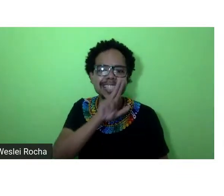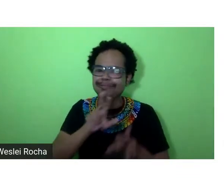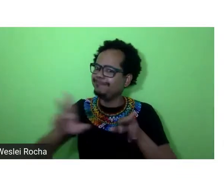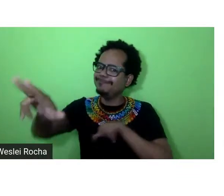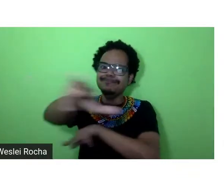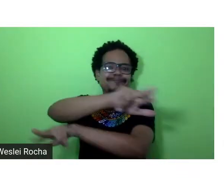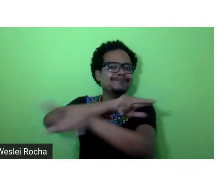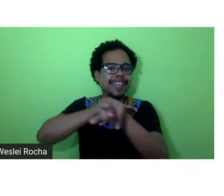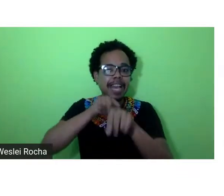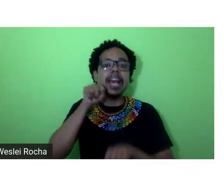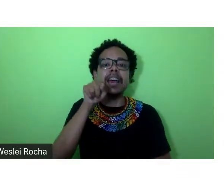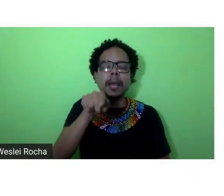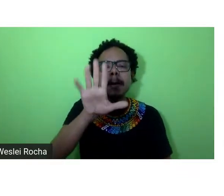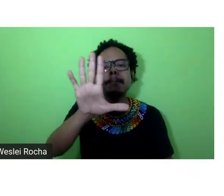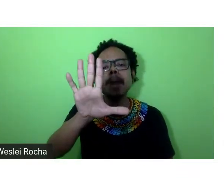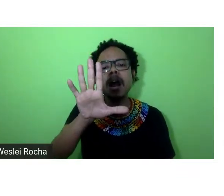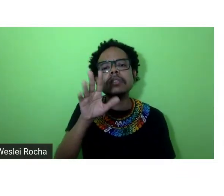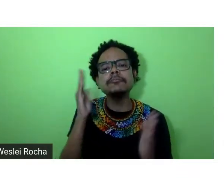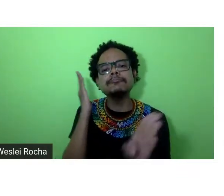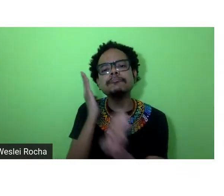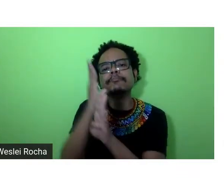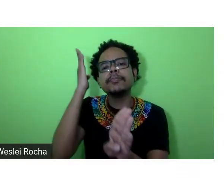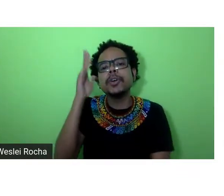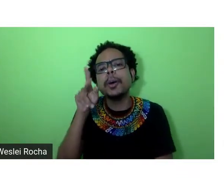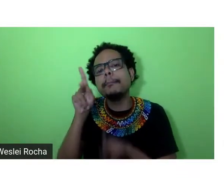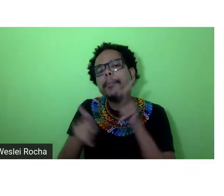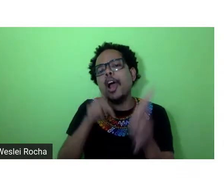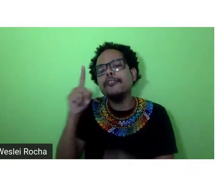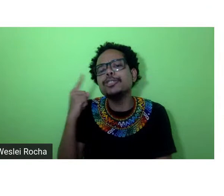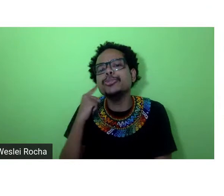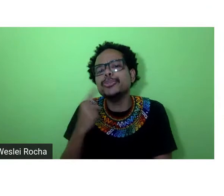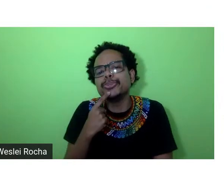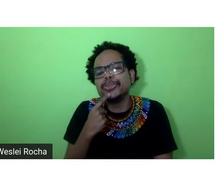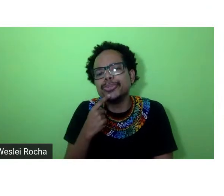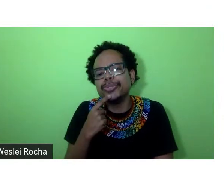foram desvalorizada né